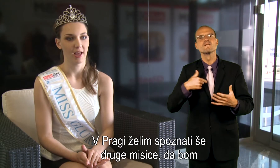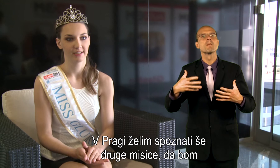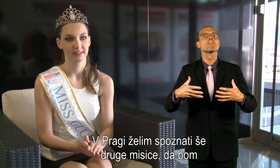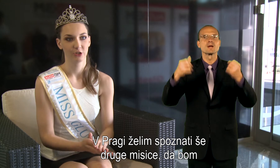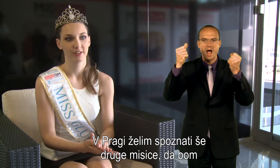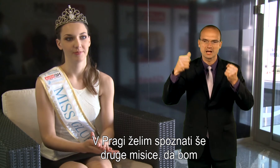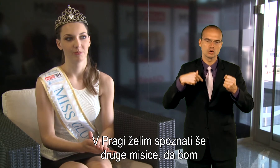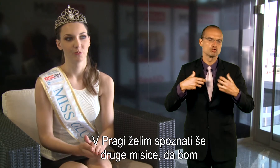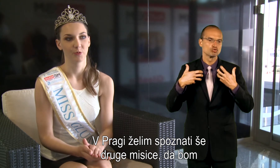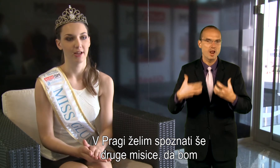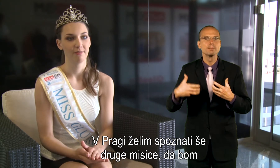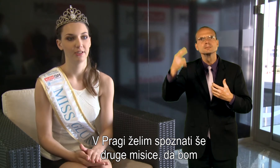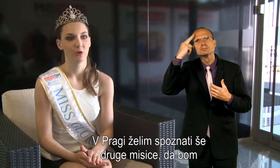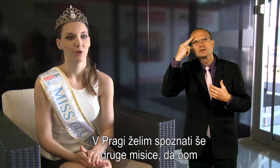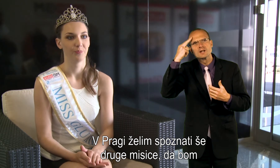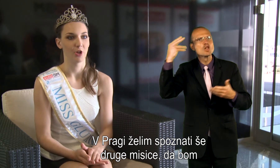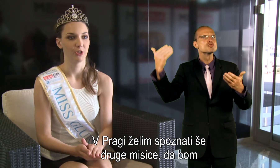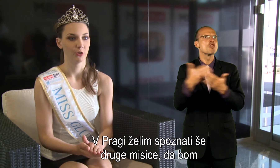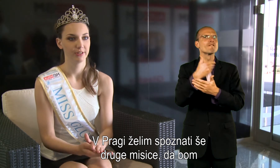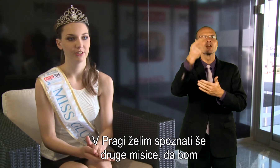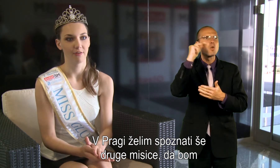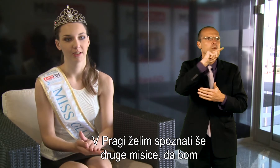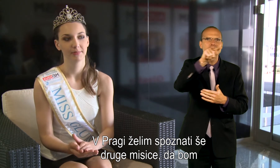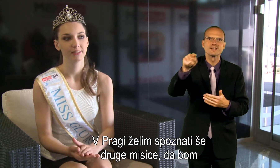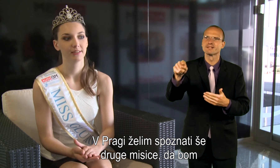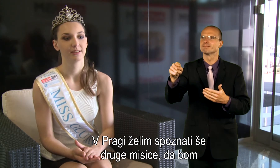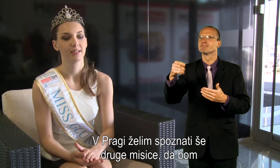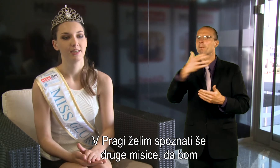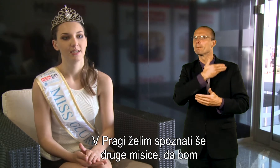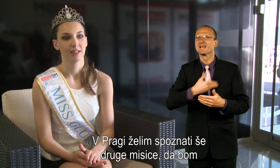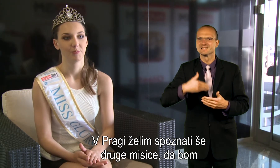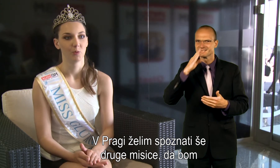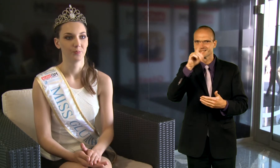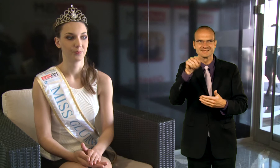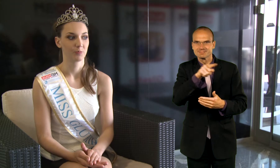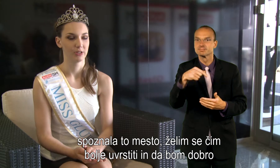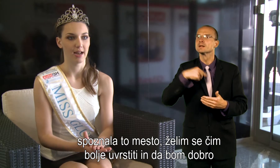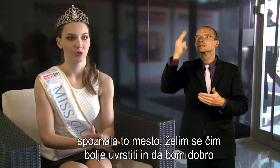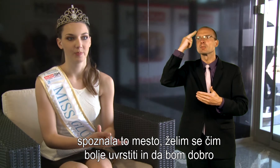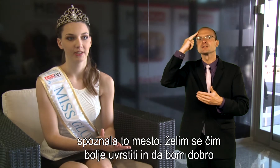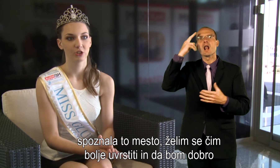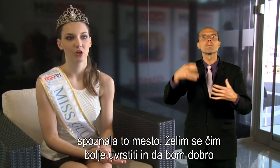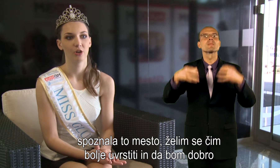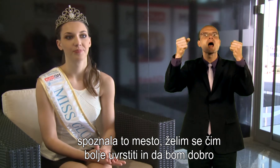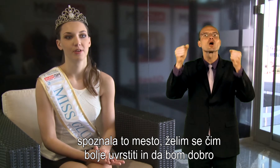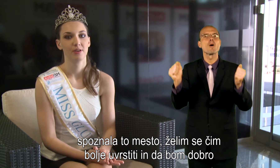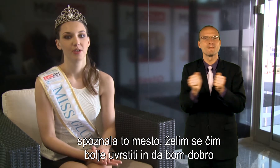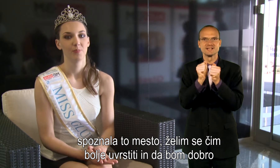V Pragi si želim, da bom spoznala veliko novih ljudi, novih missic, da bom spoznala to